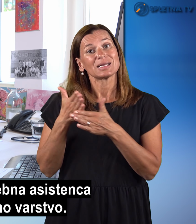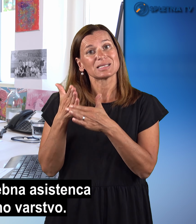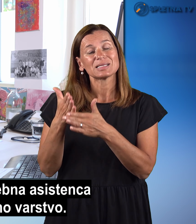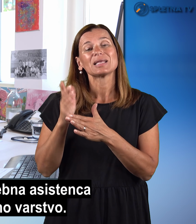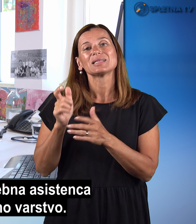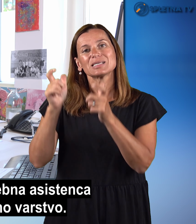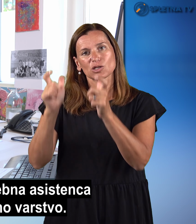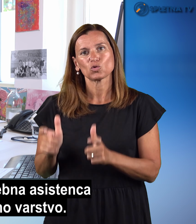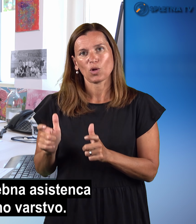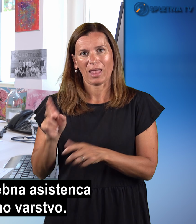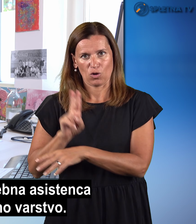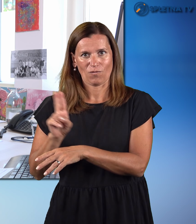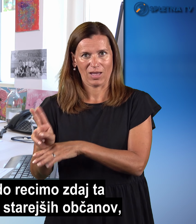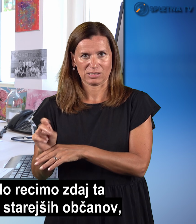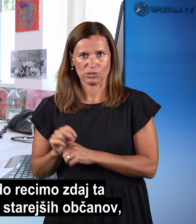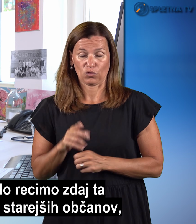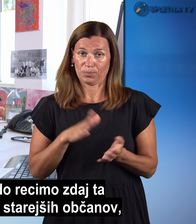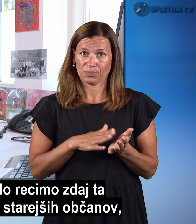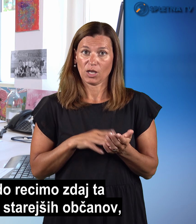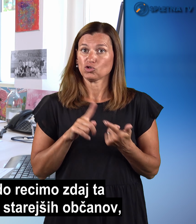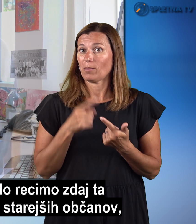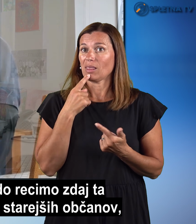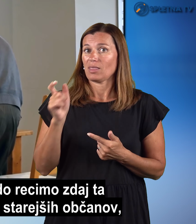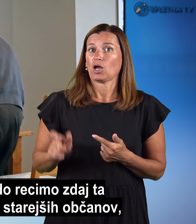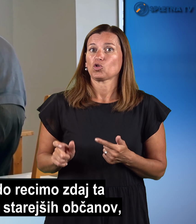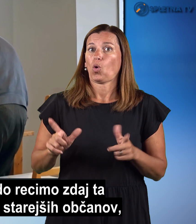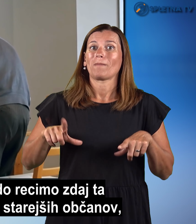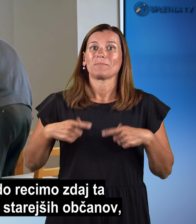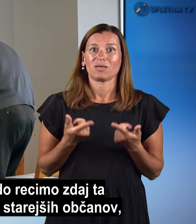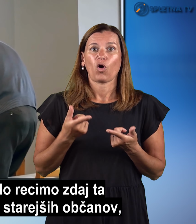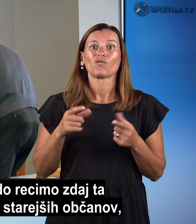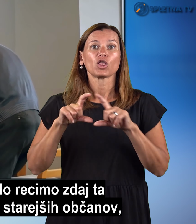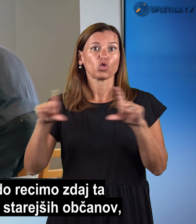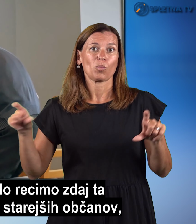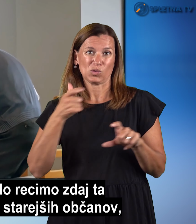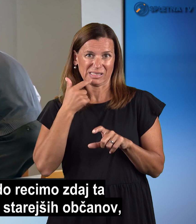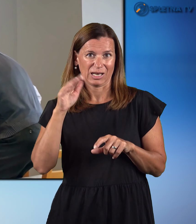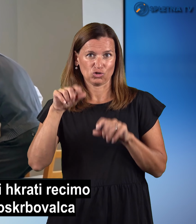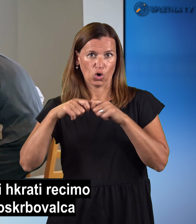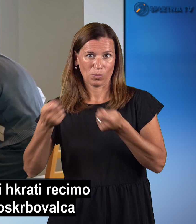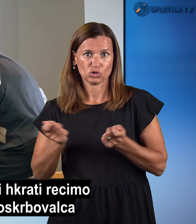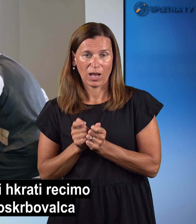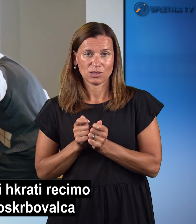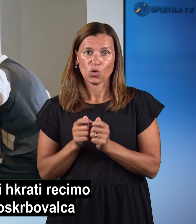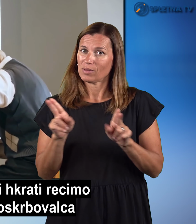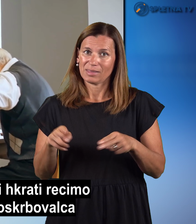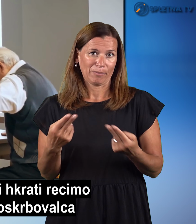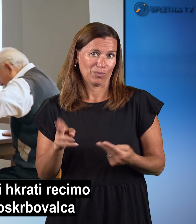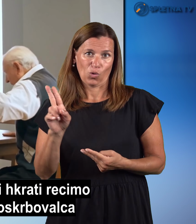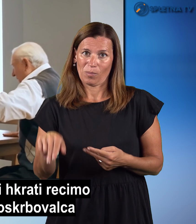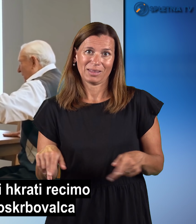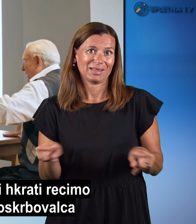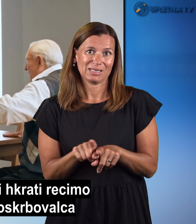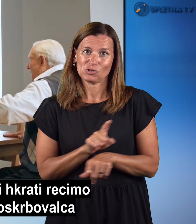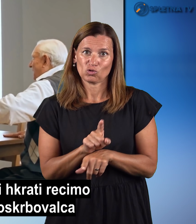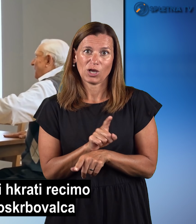pa institucionalno varstvo. Se pravi, če bi nekdo recimo zdaj ta trenutek bival v domu starejših občanov, ne bi mogel imeti